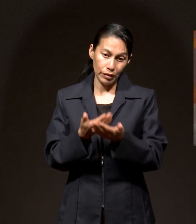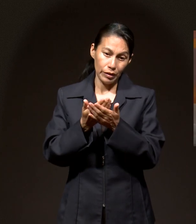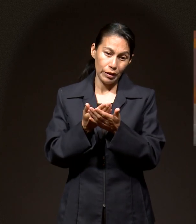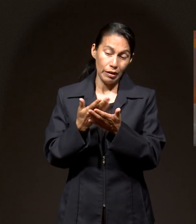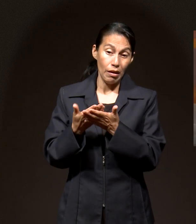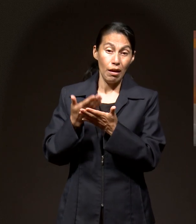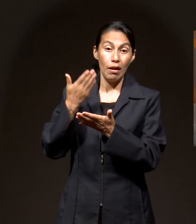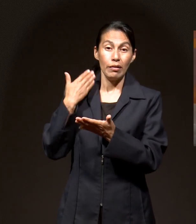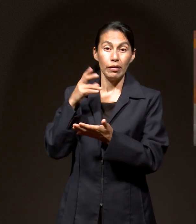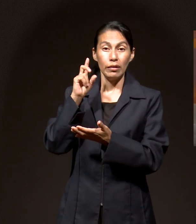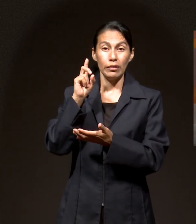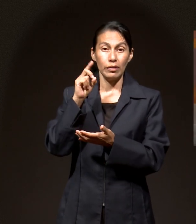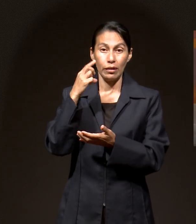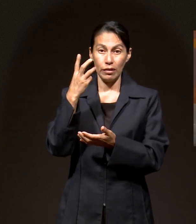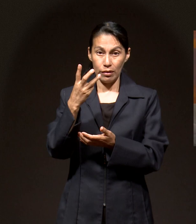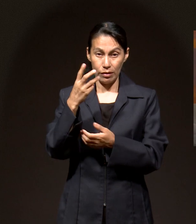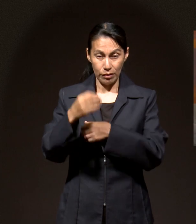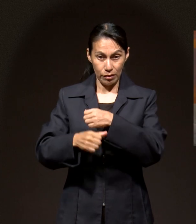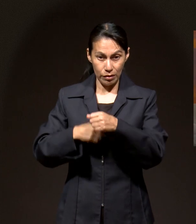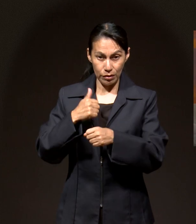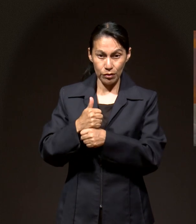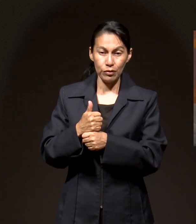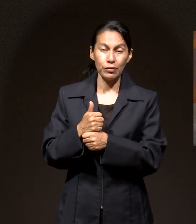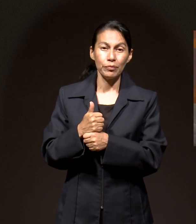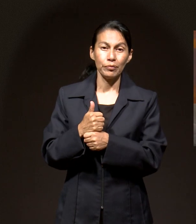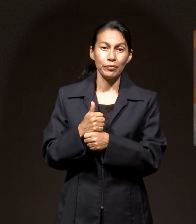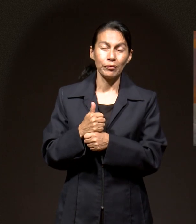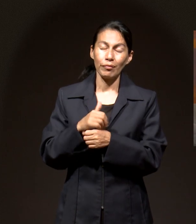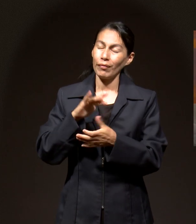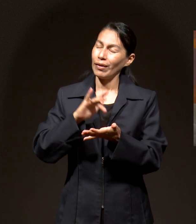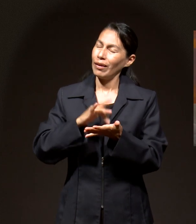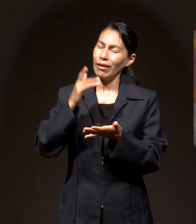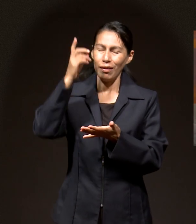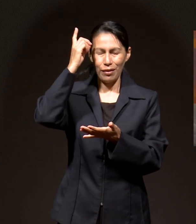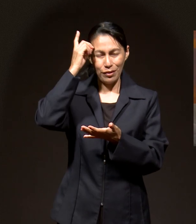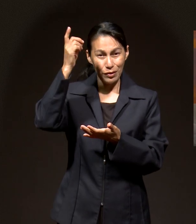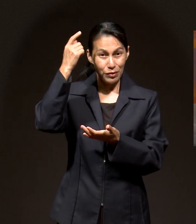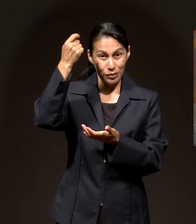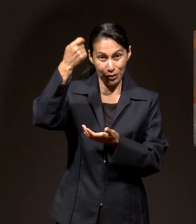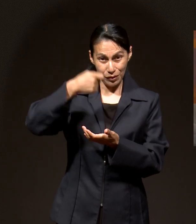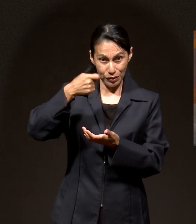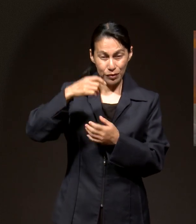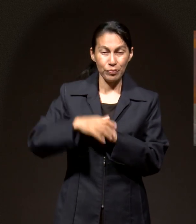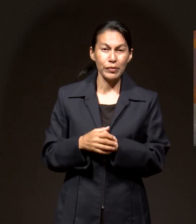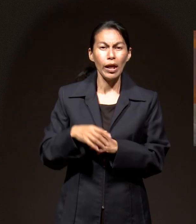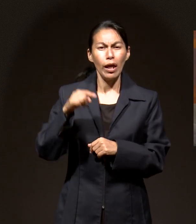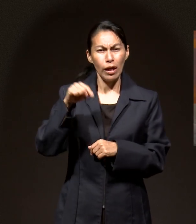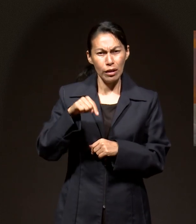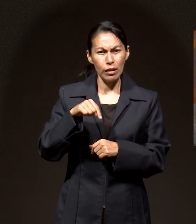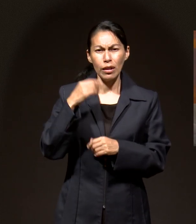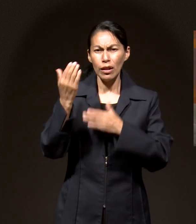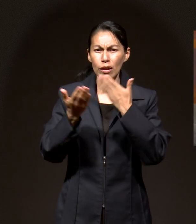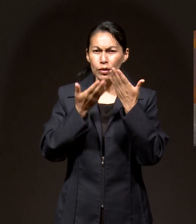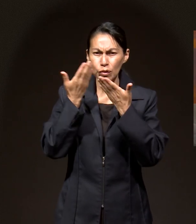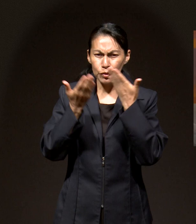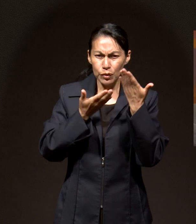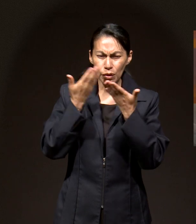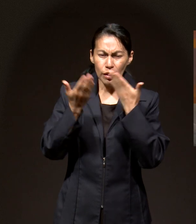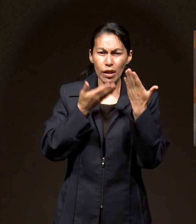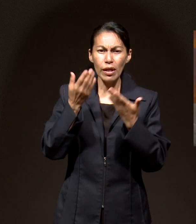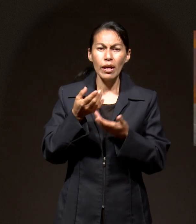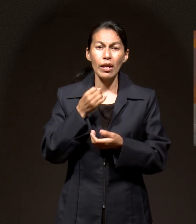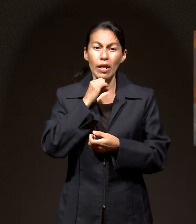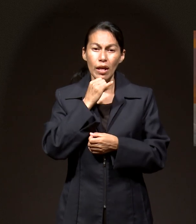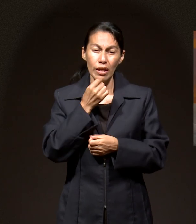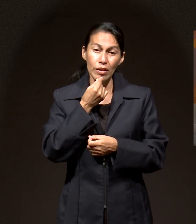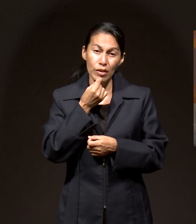años, hace 33 años. Aquí nací, aquí tuve, gracias a Dios, el privilegio, la bendición de recibir educación